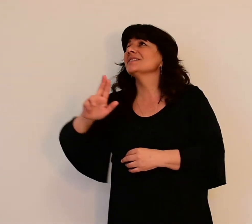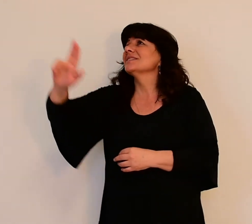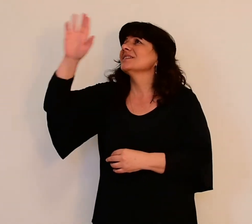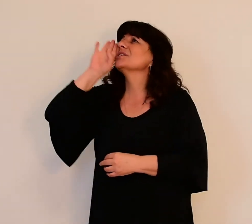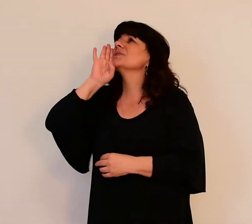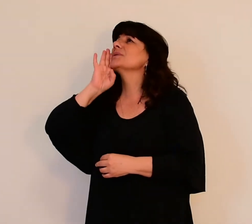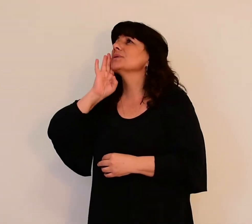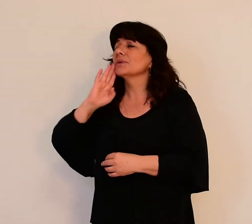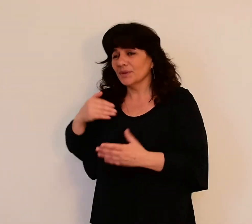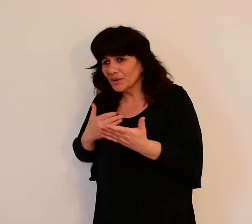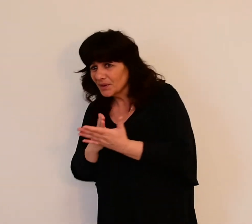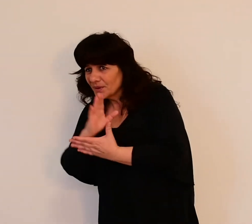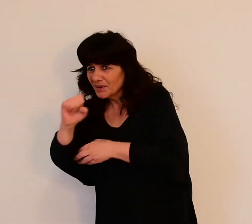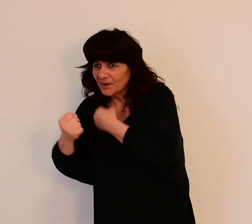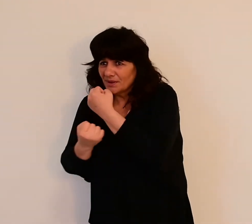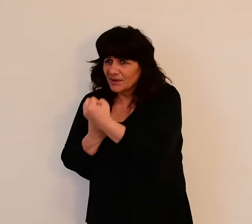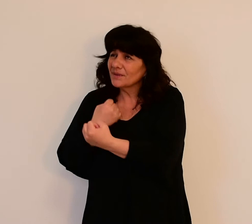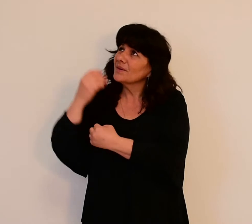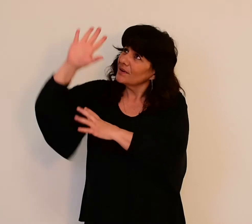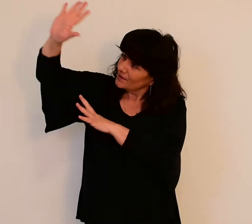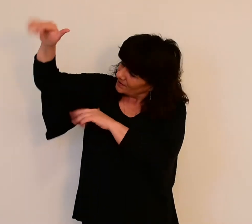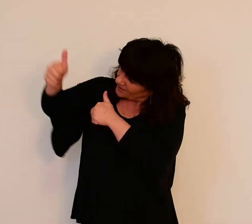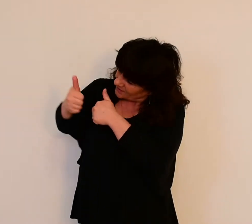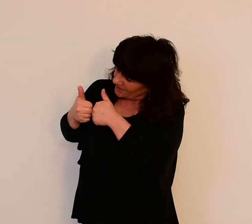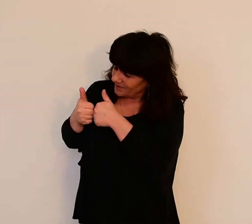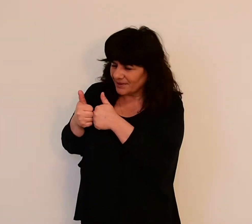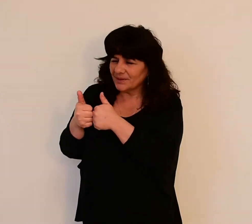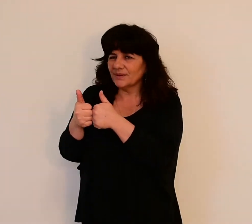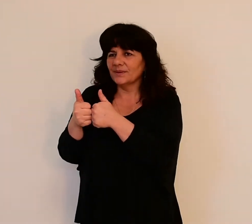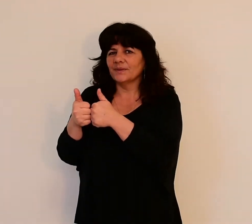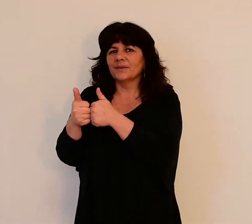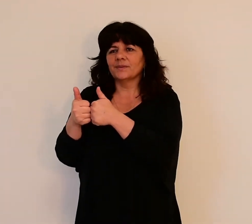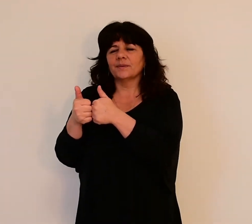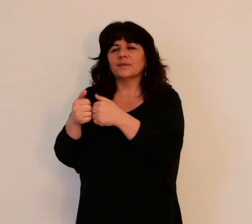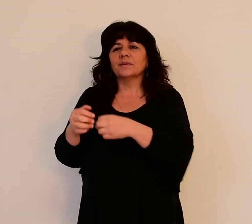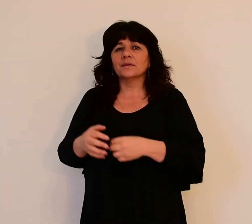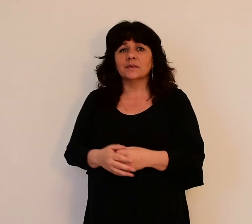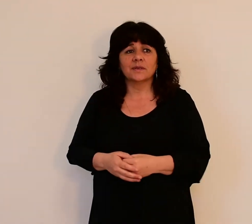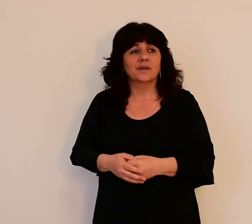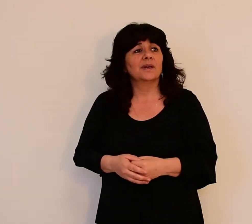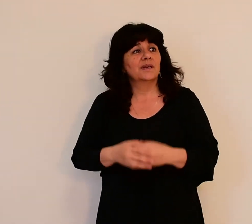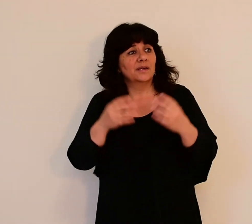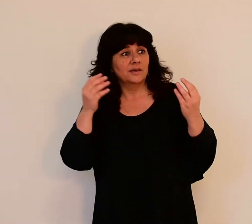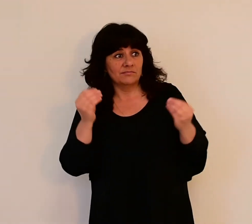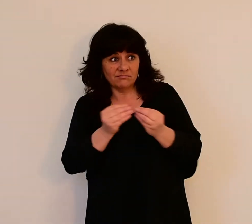Seigneur, dans mon épreuve. Le malheur ne pourra te